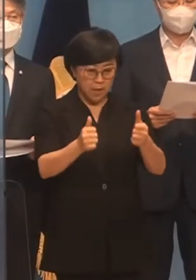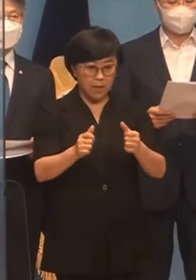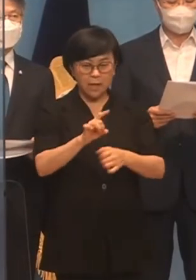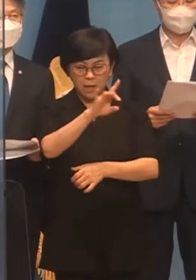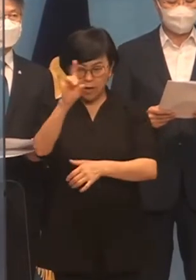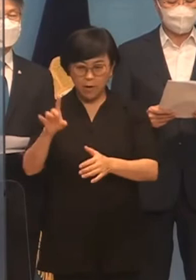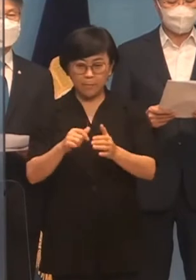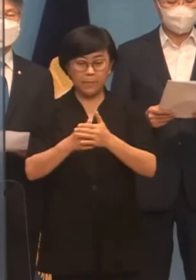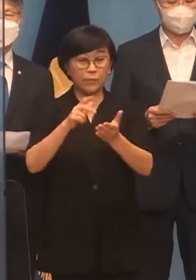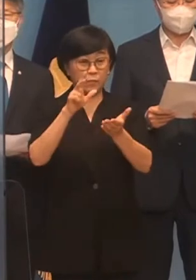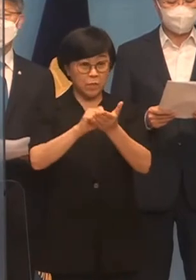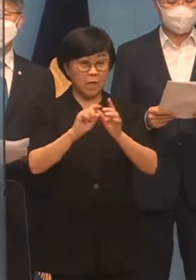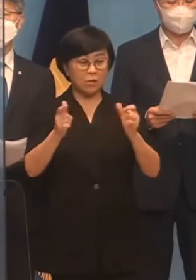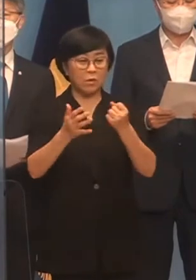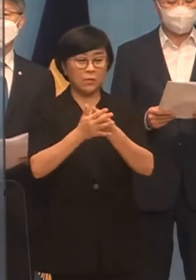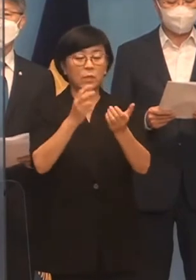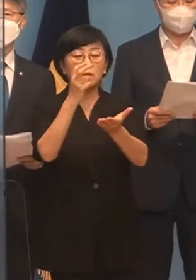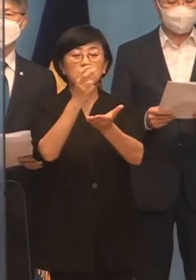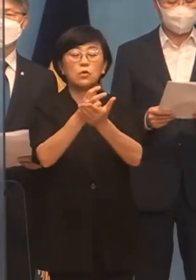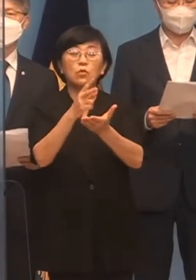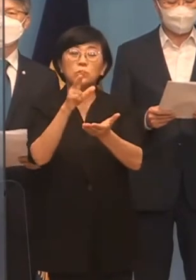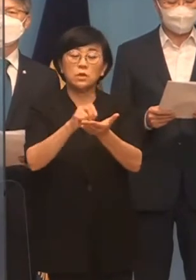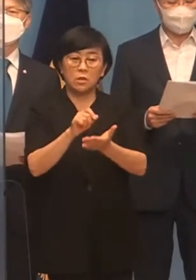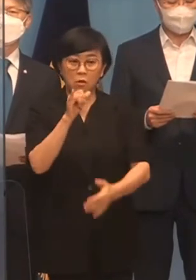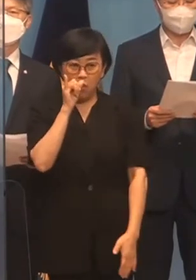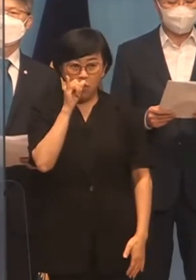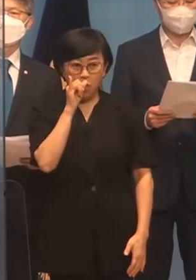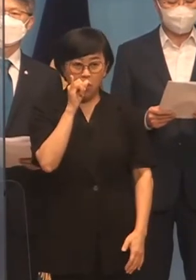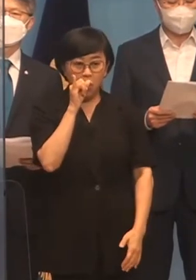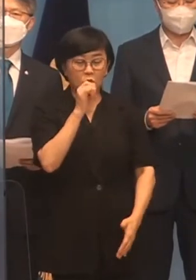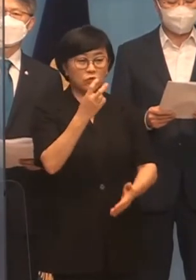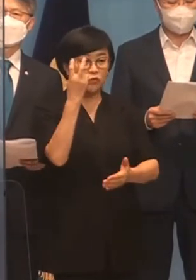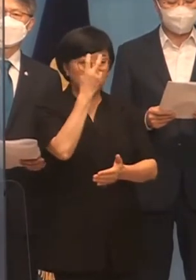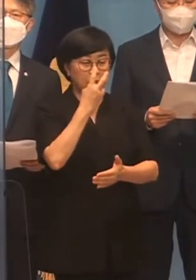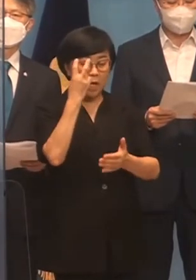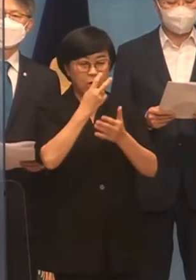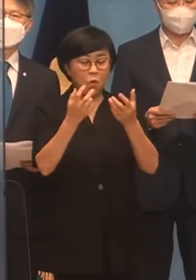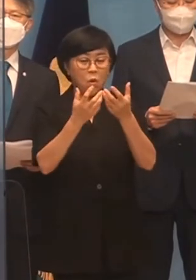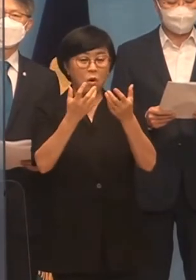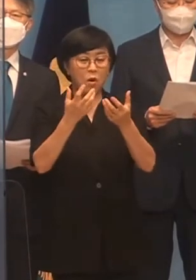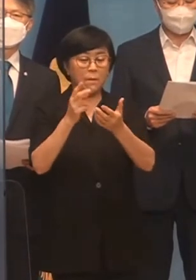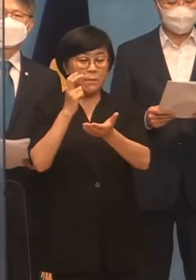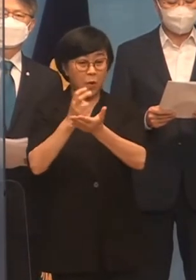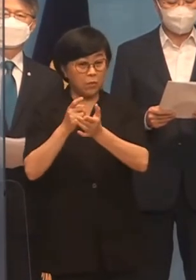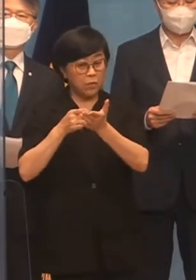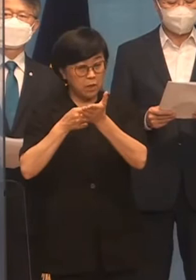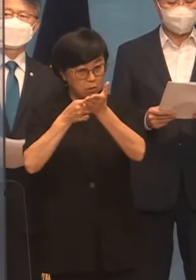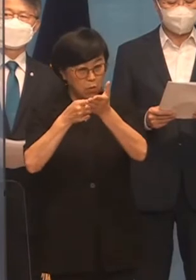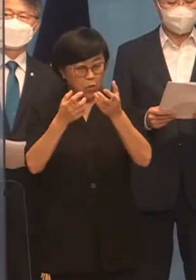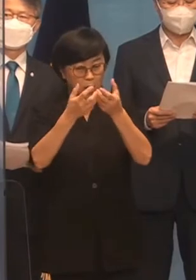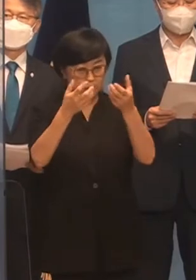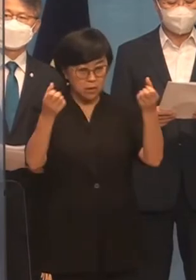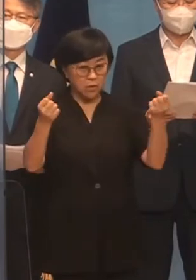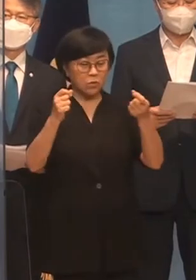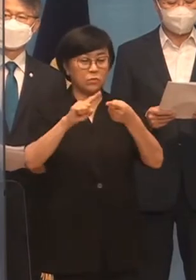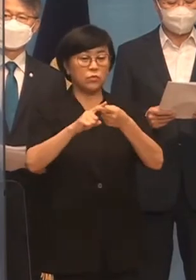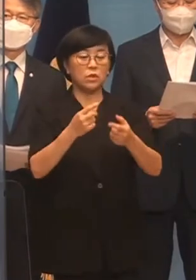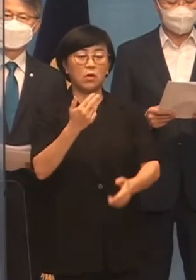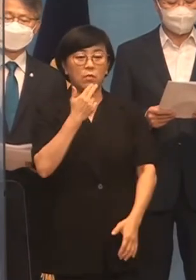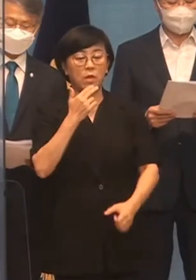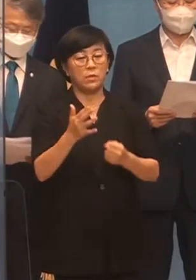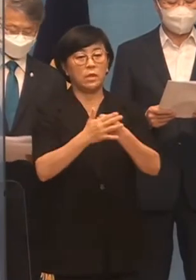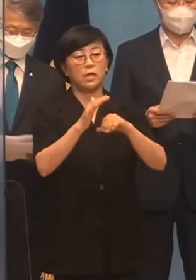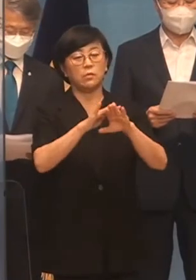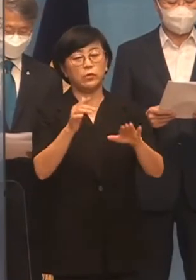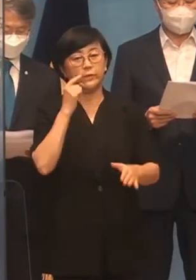문제라기보다는 수사기소 결합의 제도적인 문제이고 수사기소의 완전 분리가 이루어지지 않는다면 해결되기 어려운